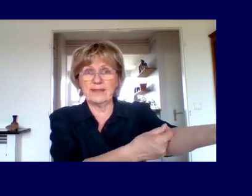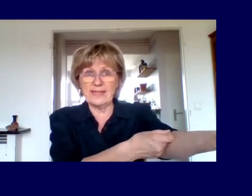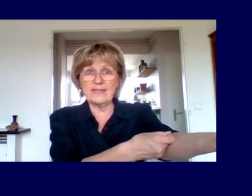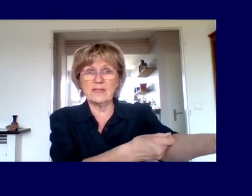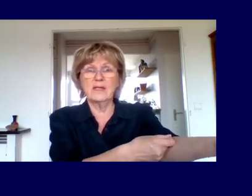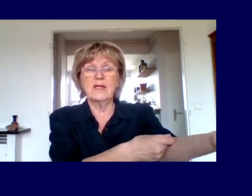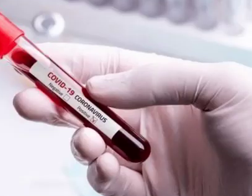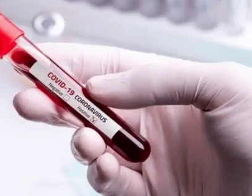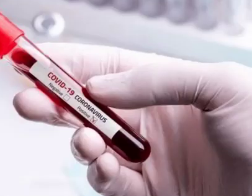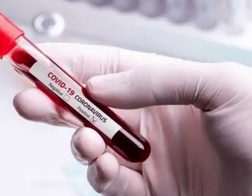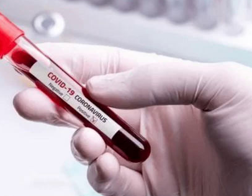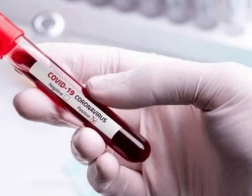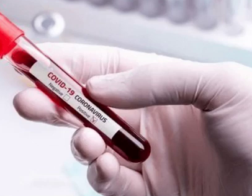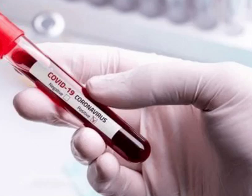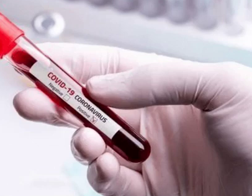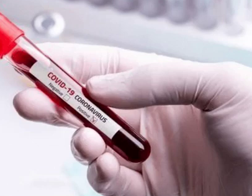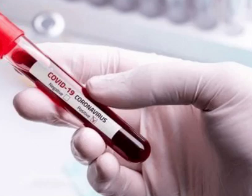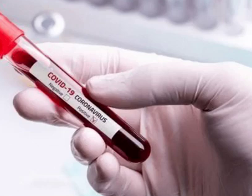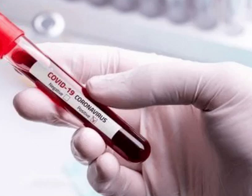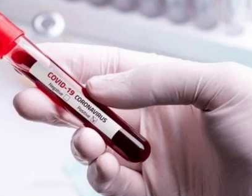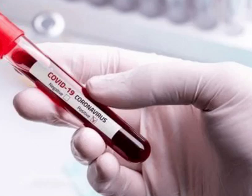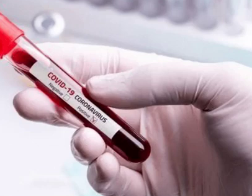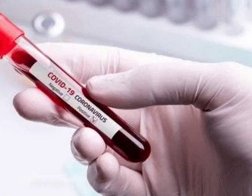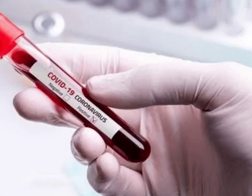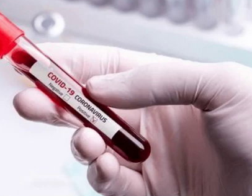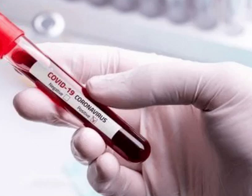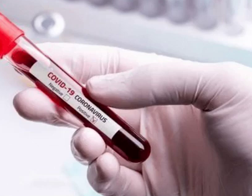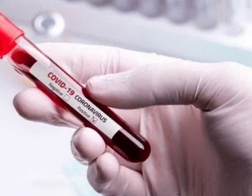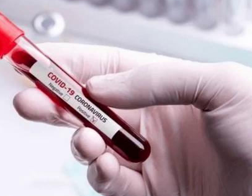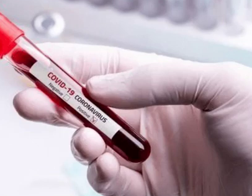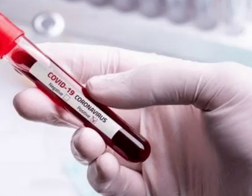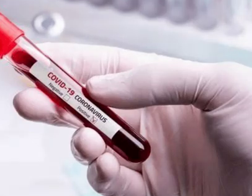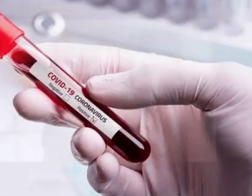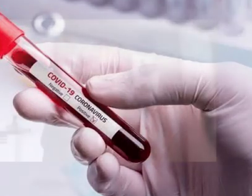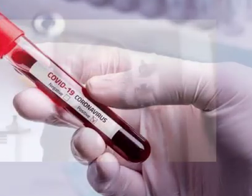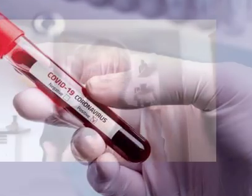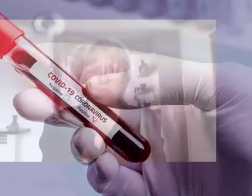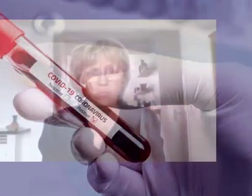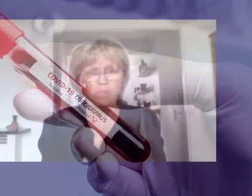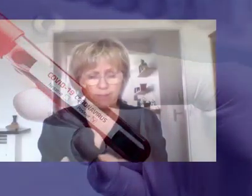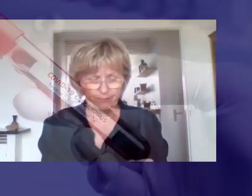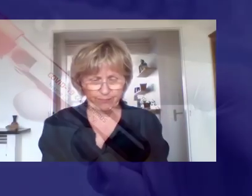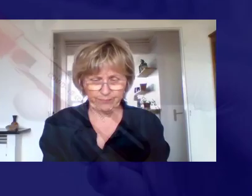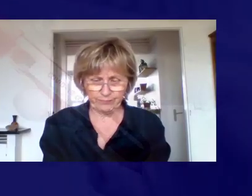test au laboratoire pour savoir si on a la maladie ou pas